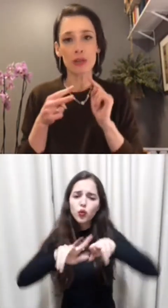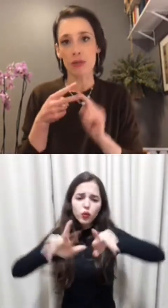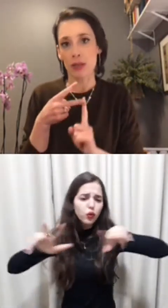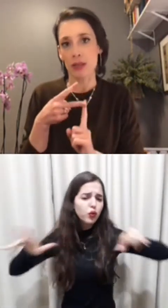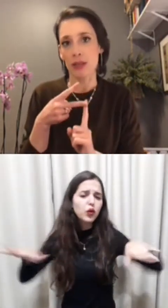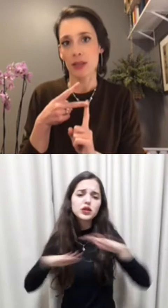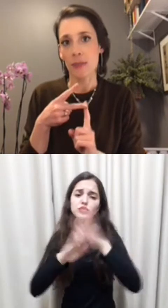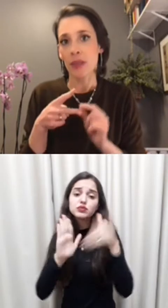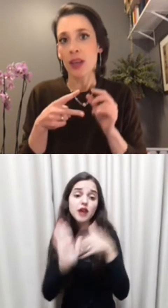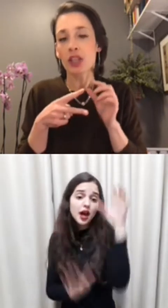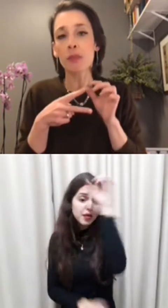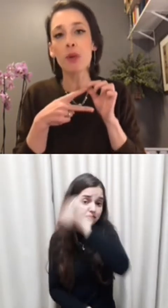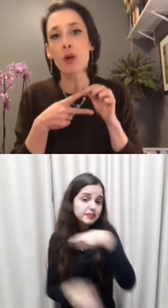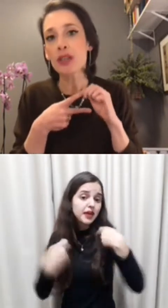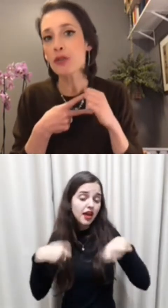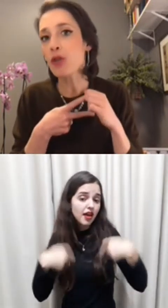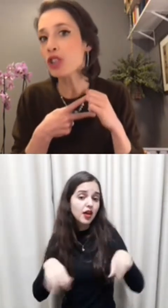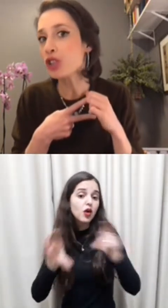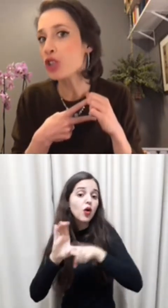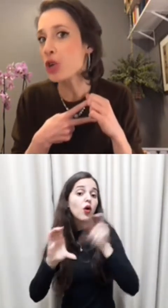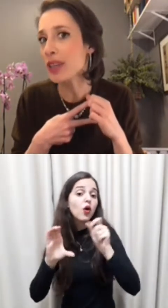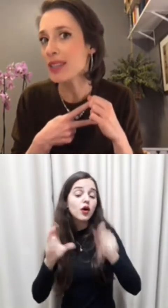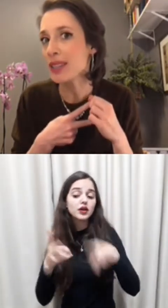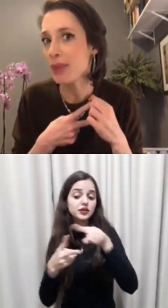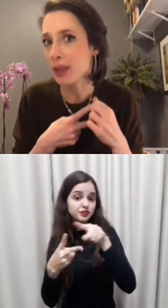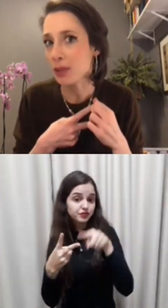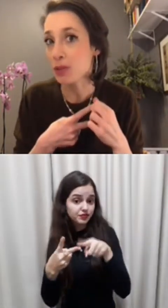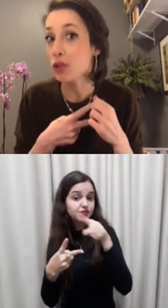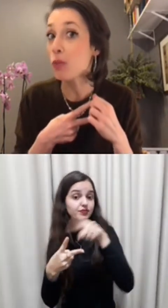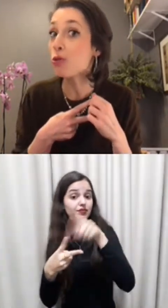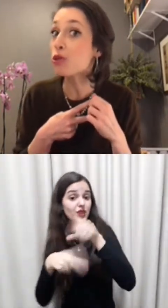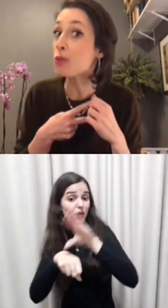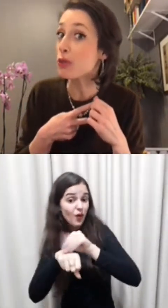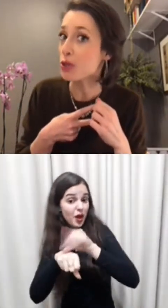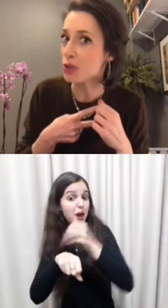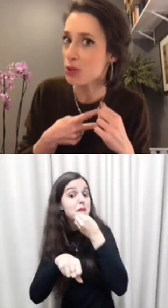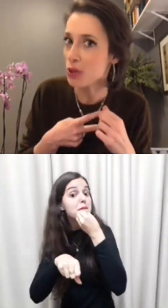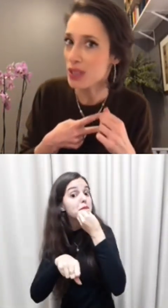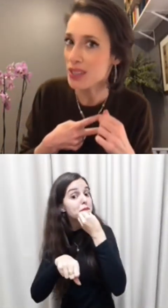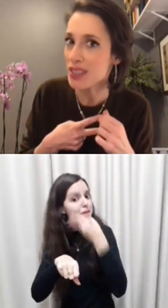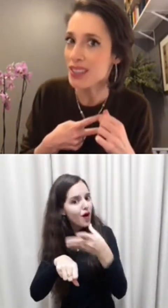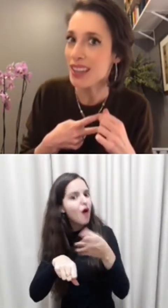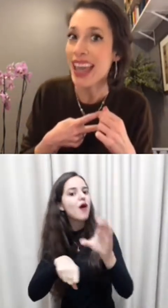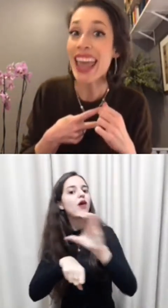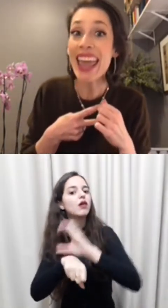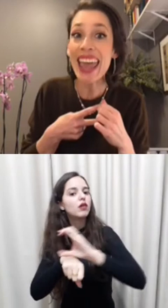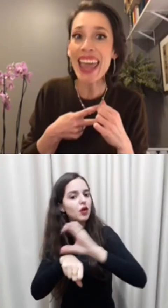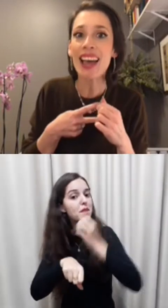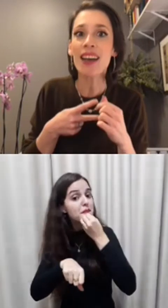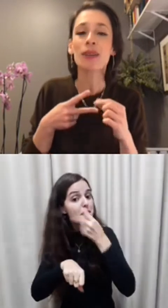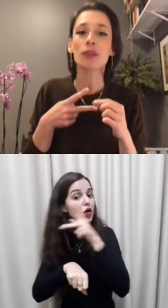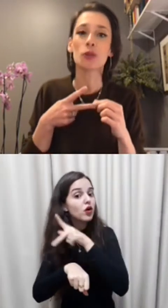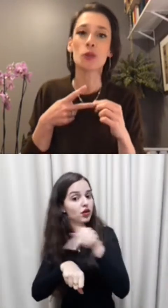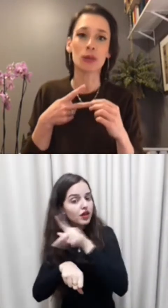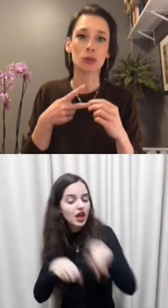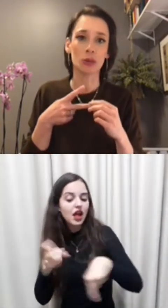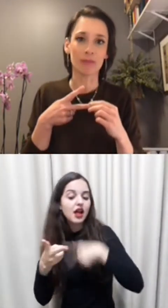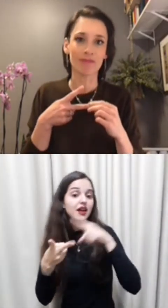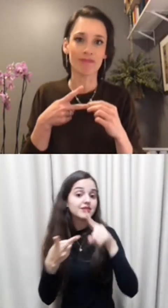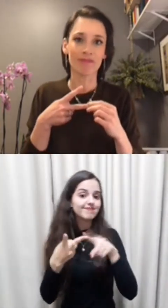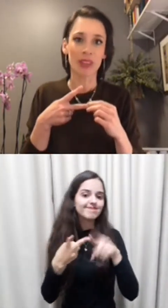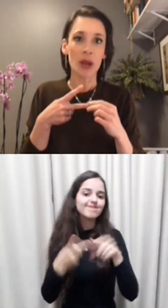duas coisas: de boas fontes de conhecimento, de bons professores e do